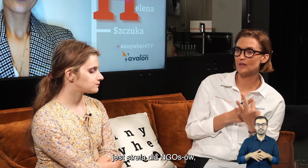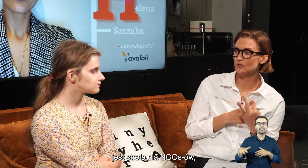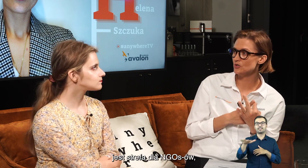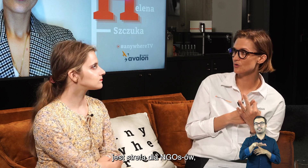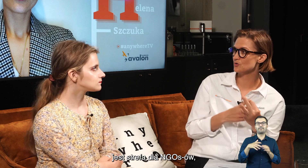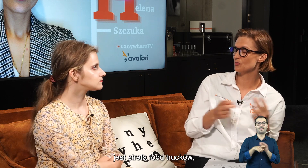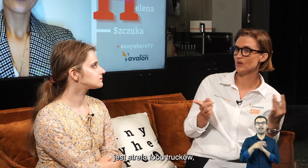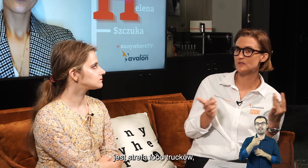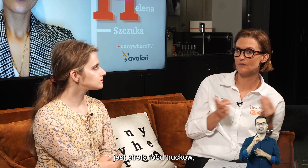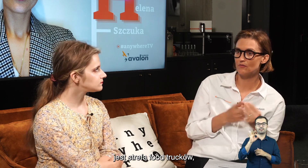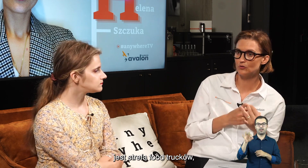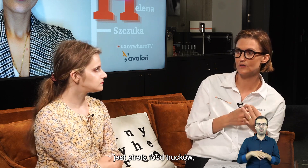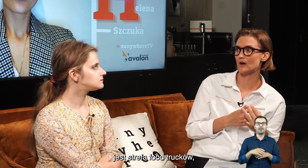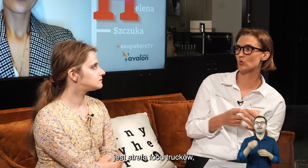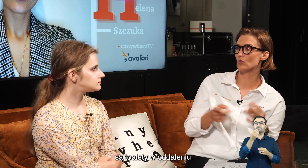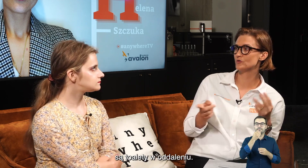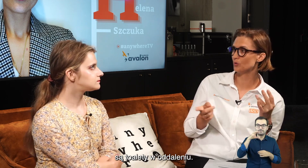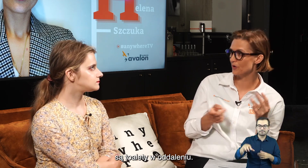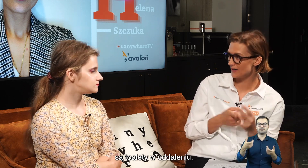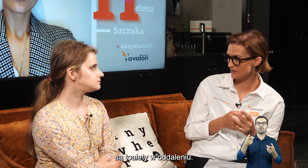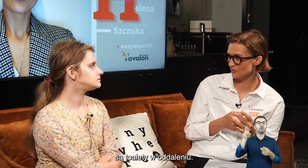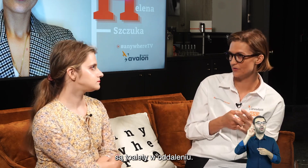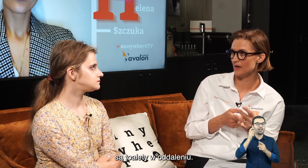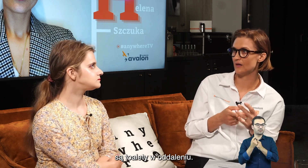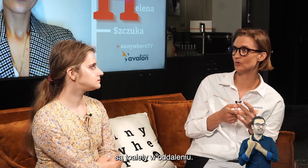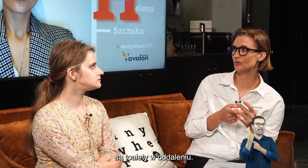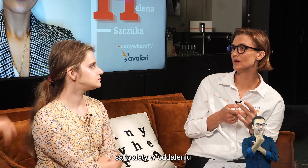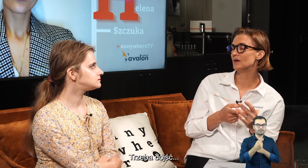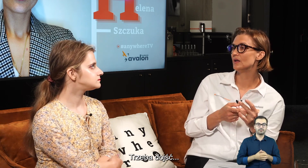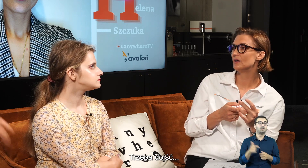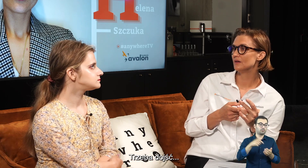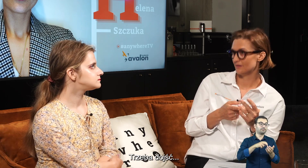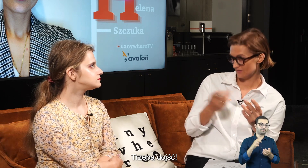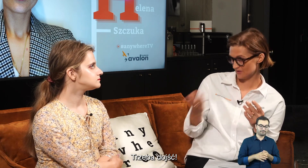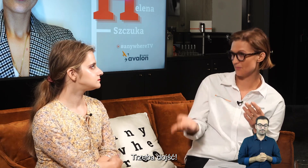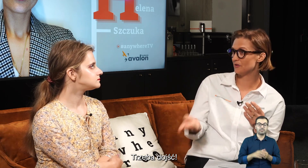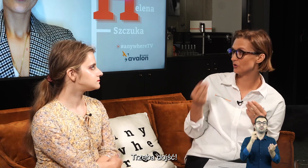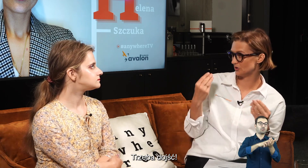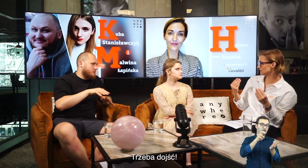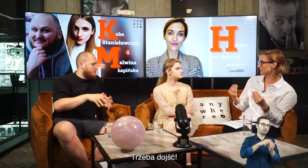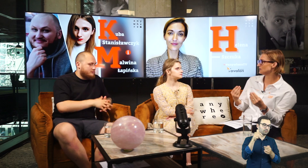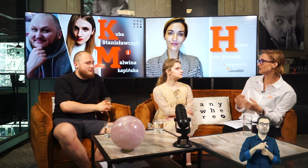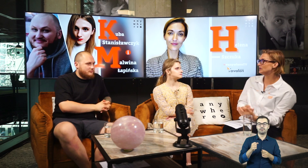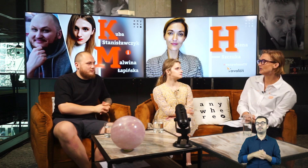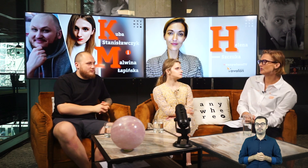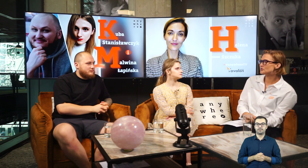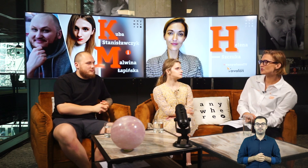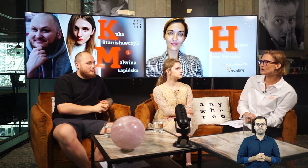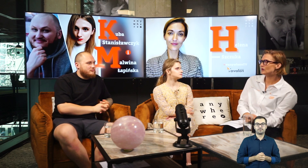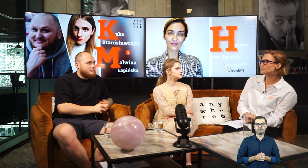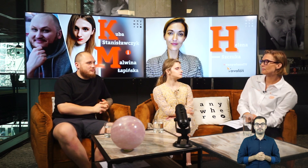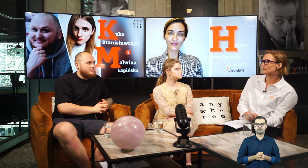strefa dla NGO-sów, jest strefa food trucków, są toalety w oddaleniu. Trzeba dojść, tak. Trzeba dojść, nie? I właśnie